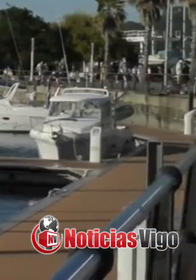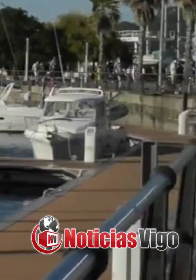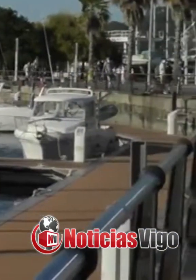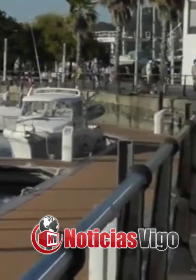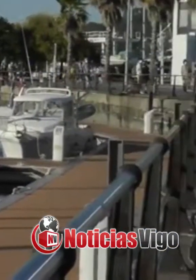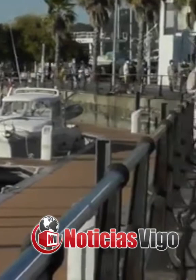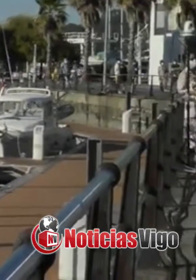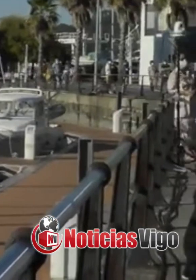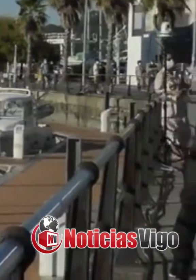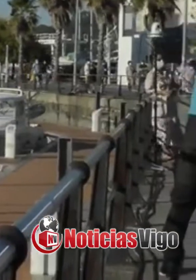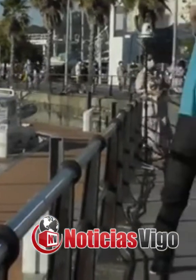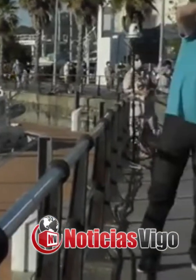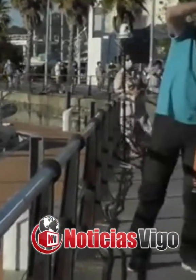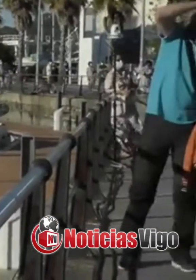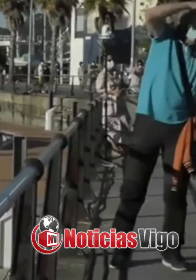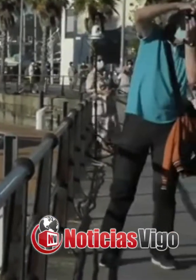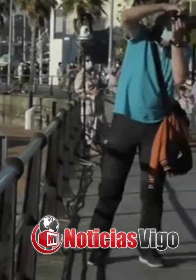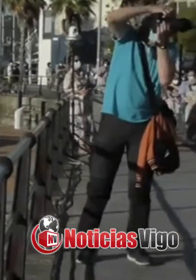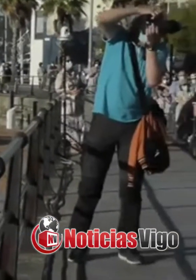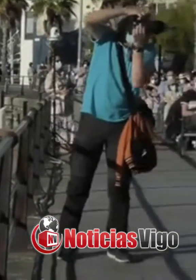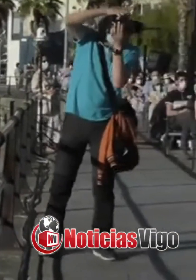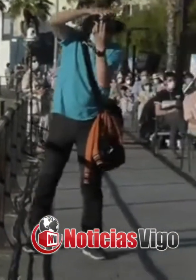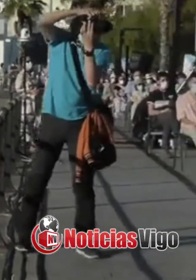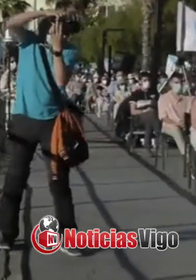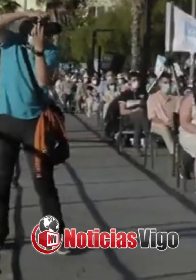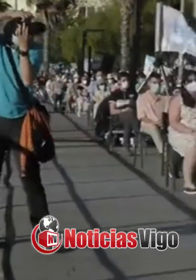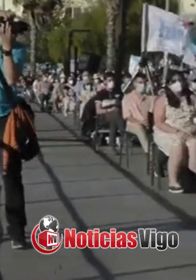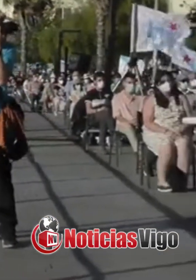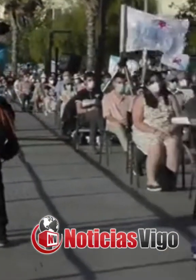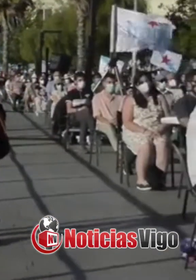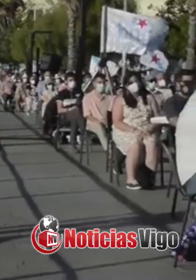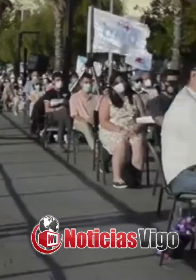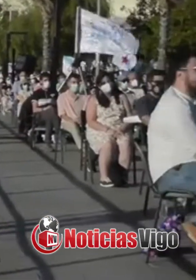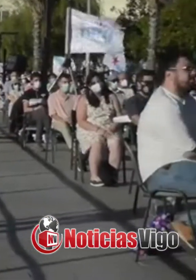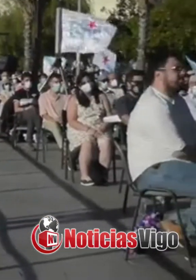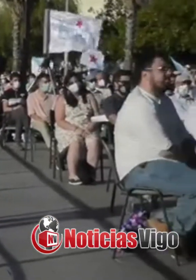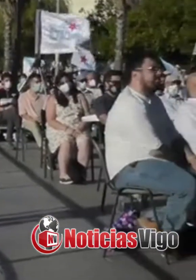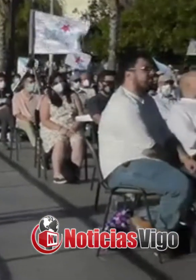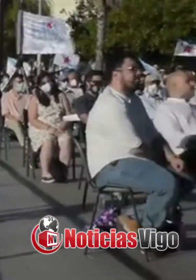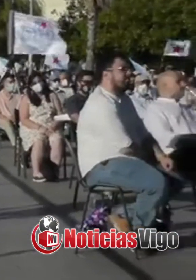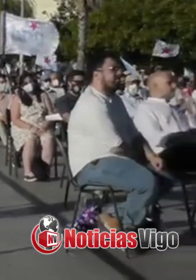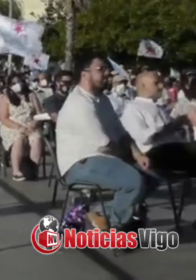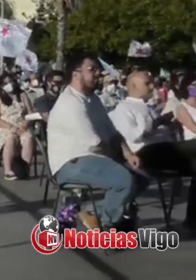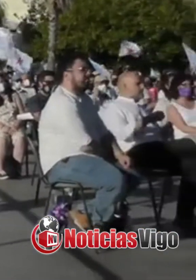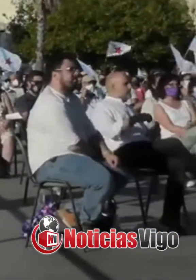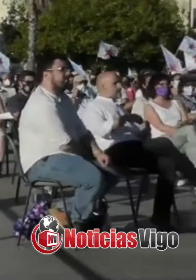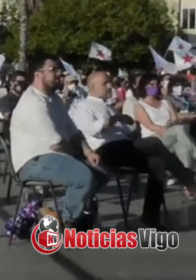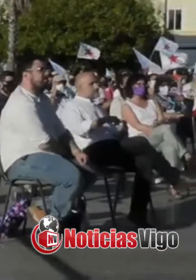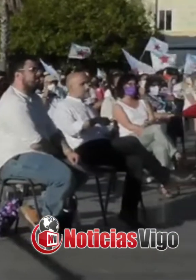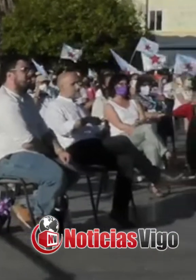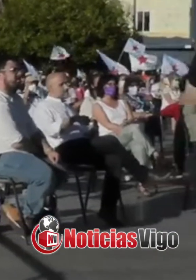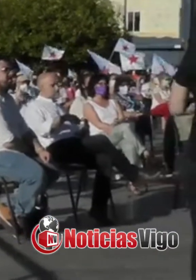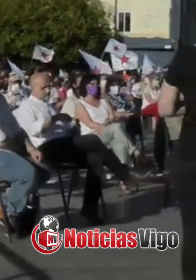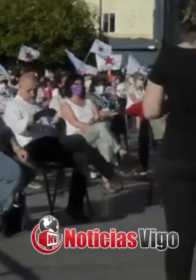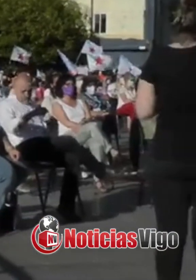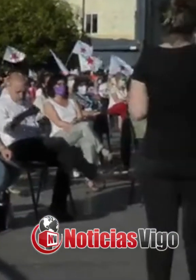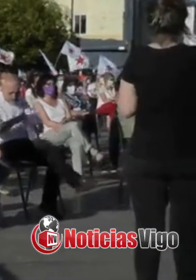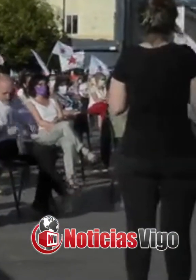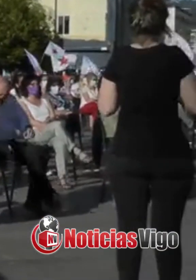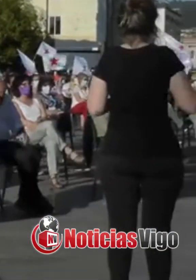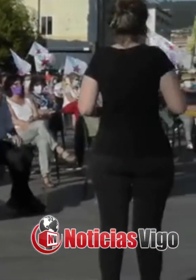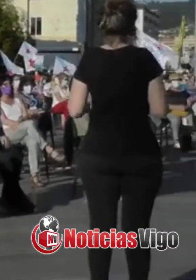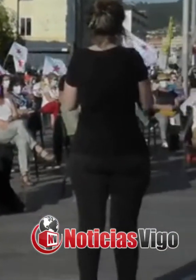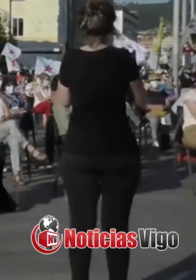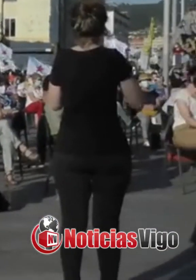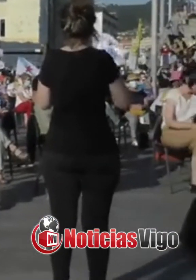esta cidade. Estamos no punto cero dunha cidade esencialmente portuaria. Dende aquí poderíamos iniciar un camiño